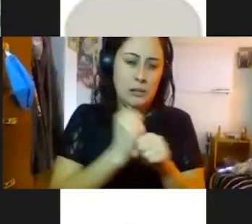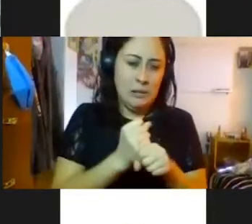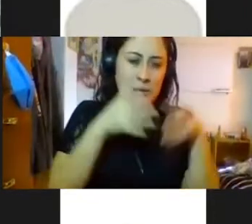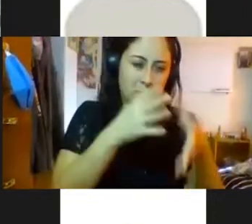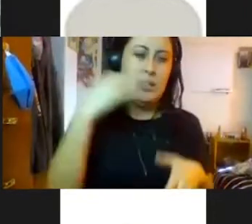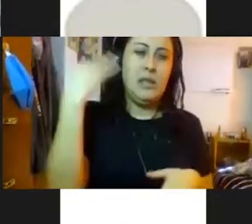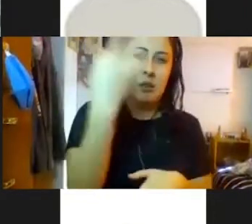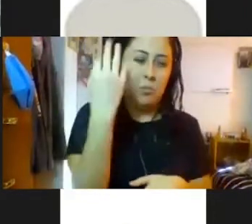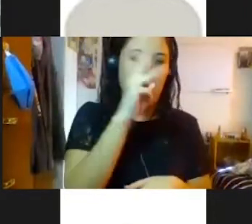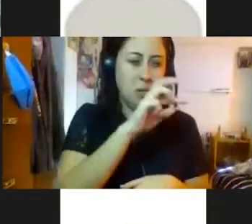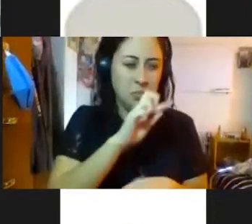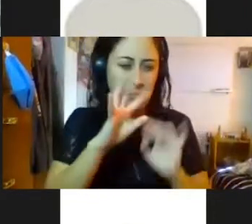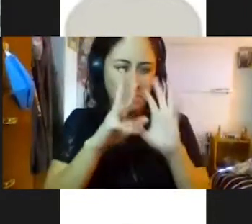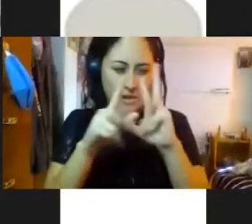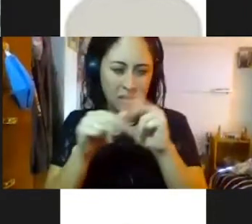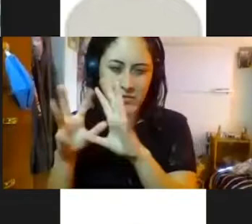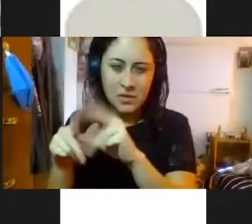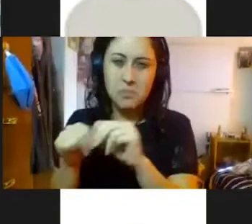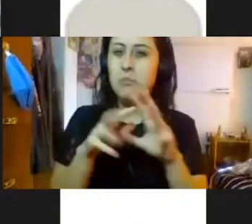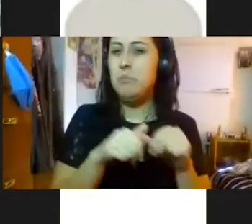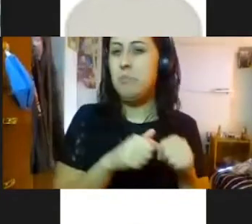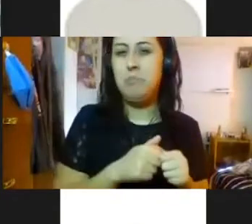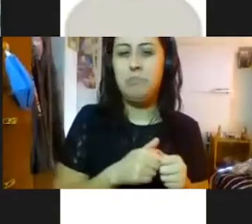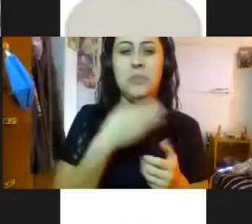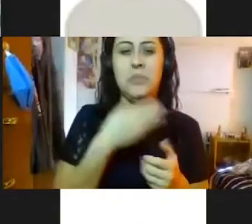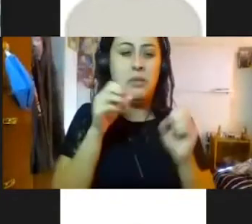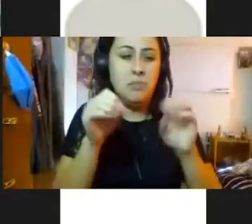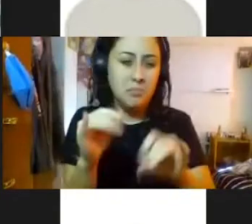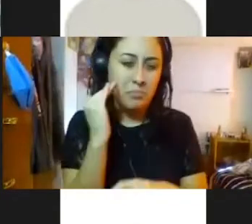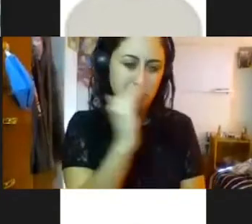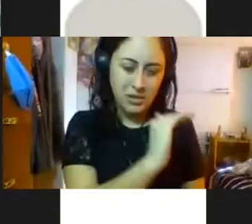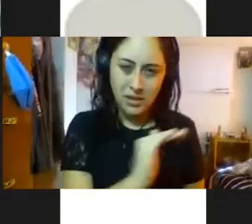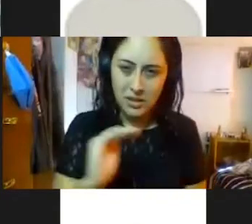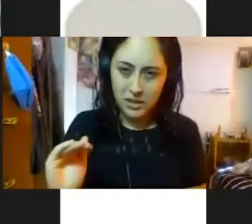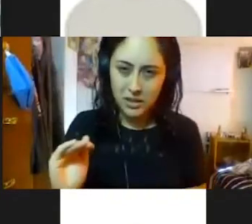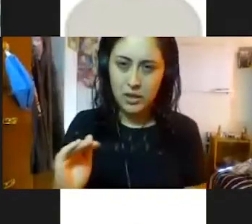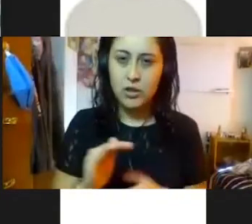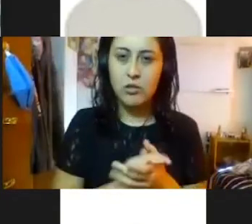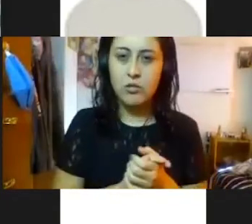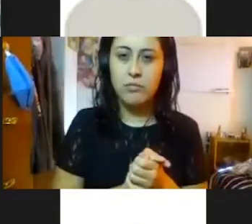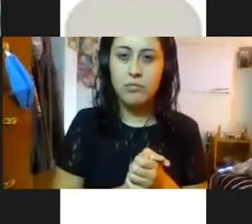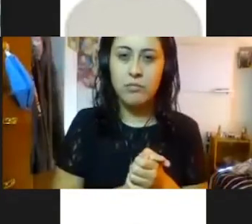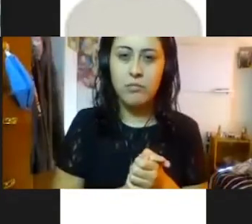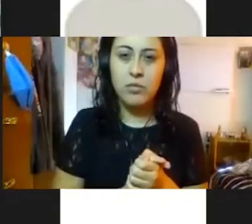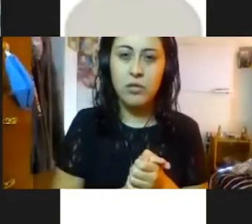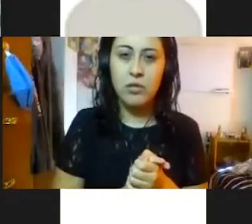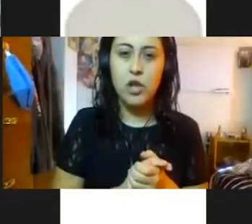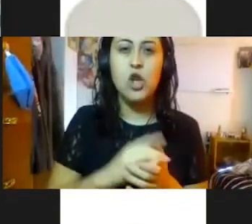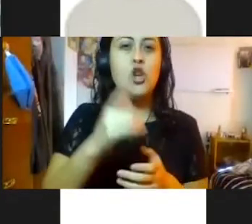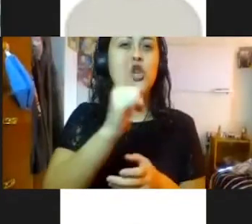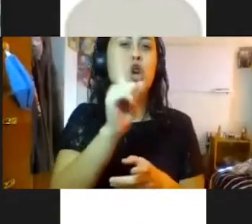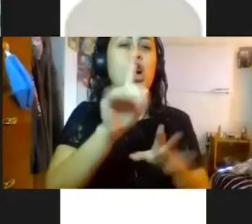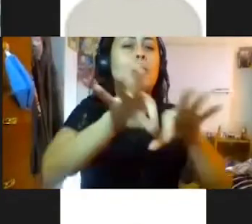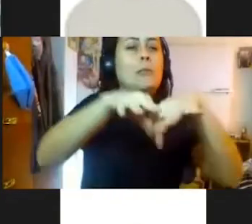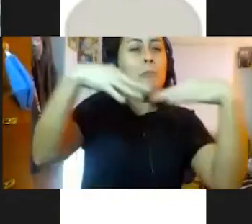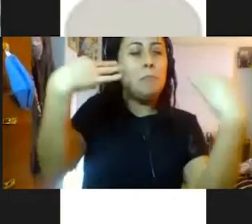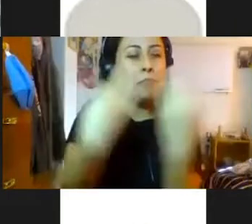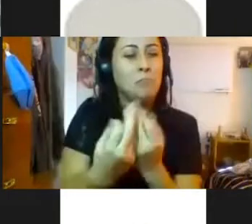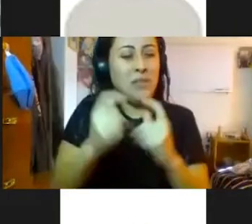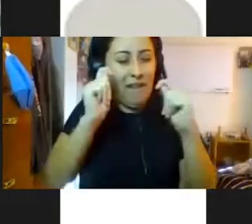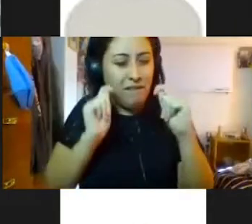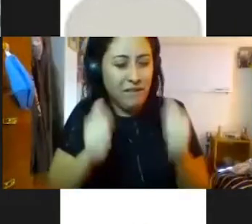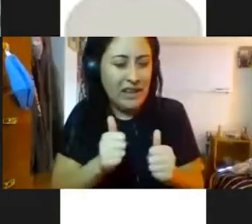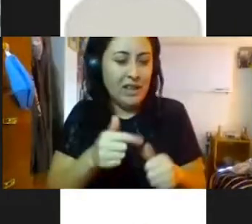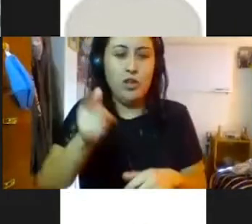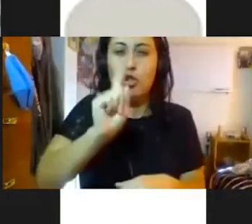apoderado, las experiencias de aprendizaje con los niños. No eran tan completas, ¿cierto? O integrales, porque